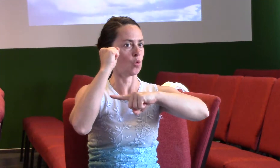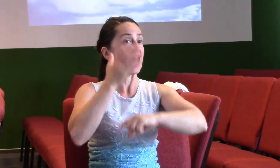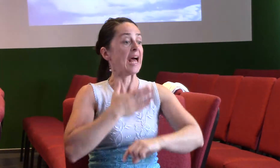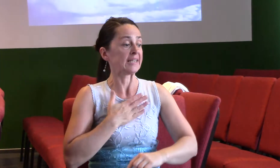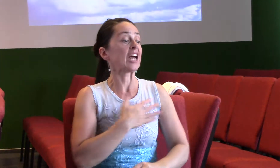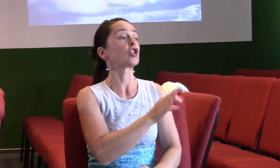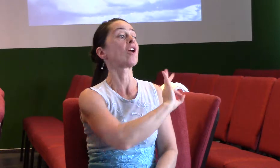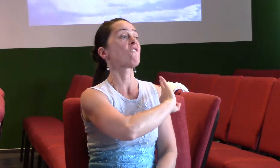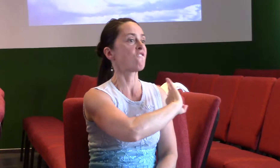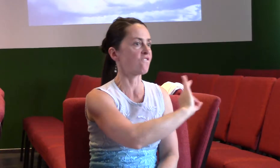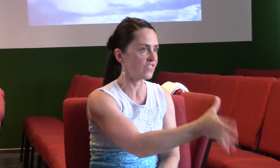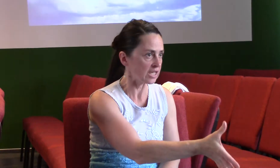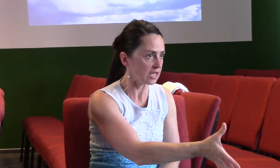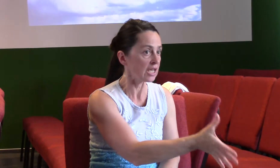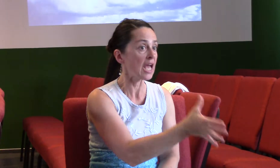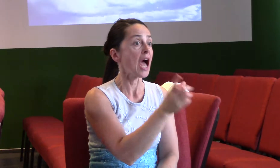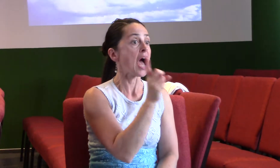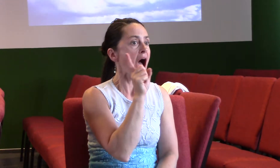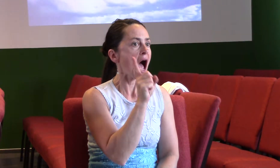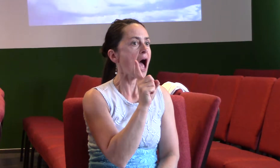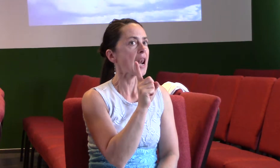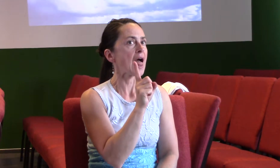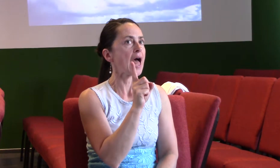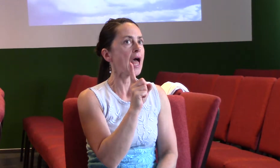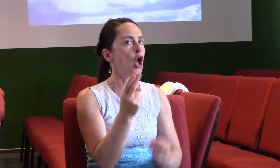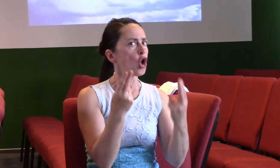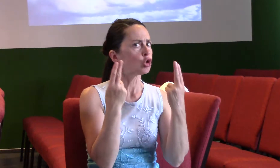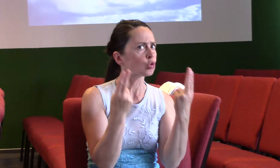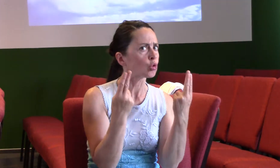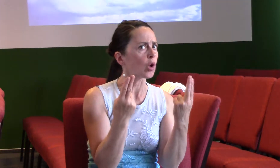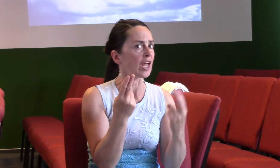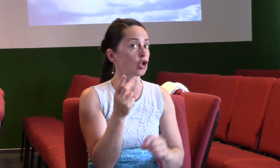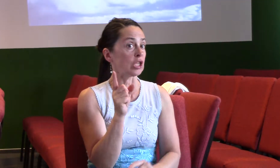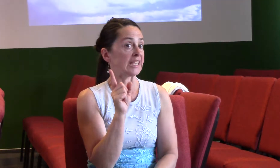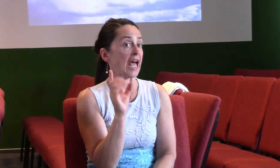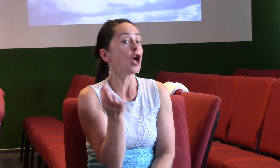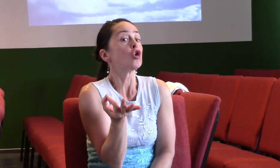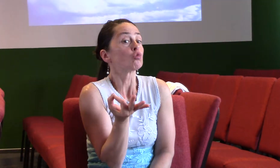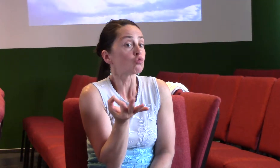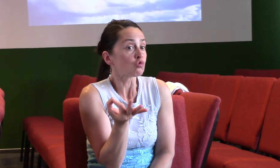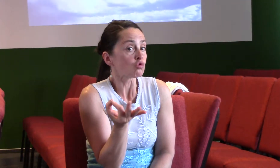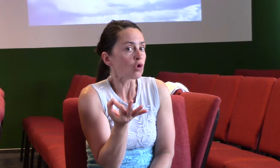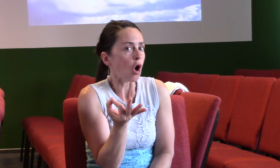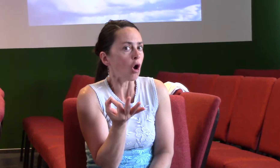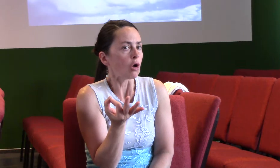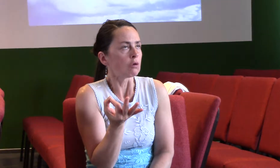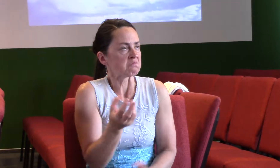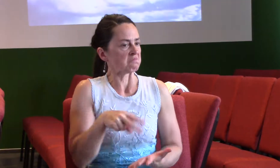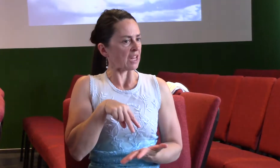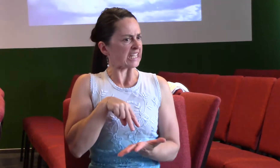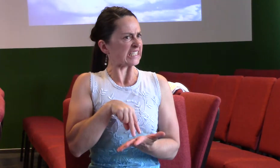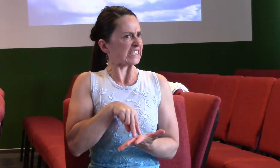Prosím vás, nedovolme mu, aby nám víru vzal, aby nám vzal cíl té víry,